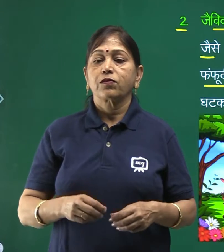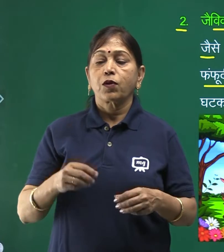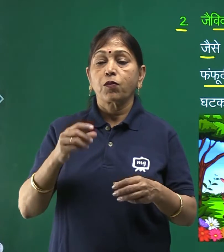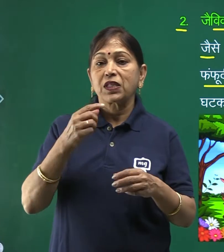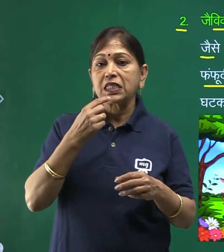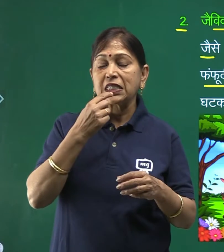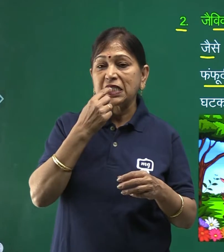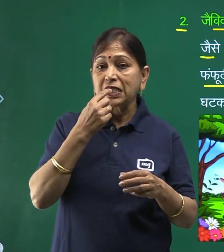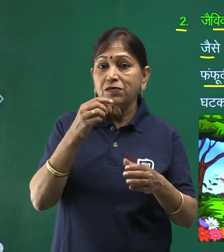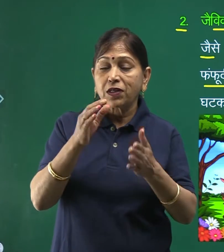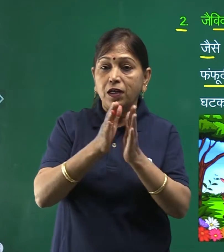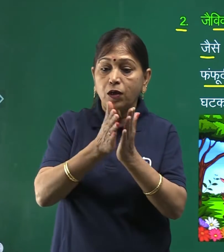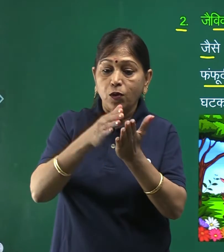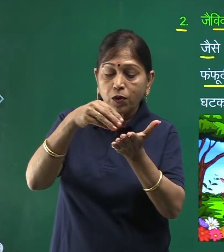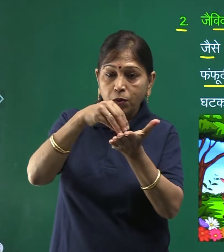फफूंदी